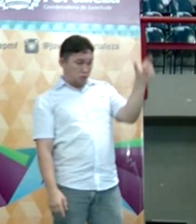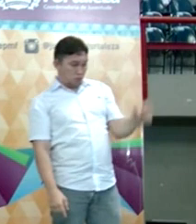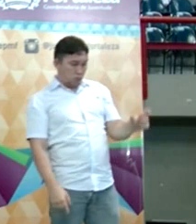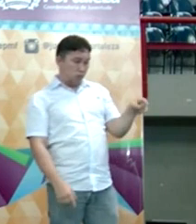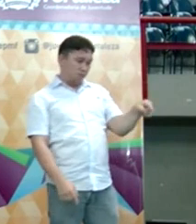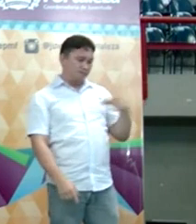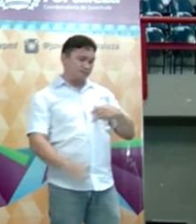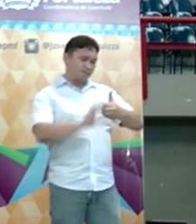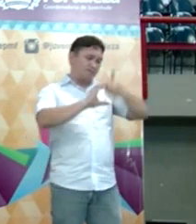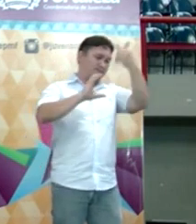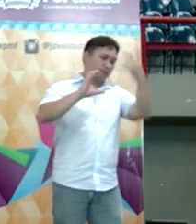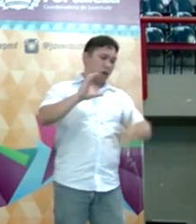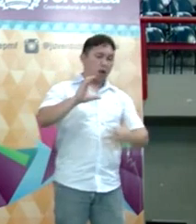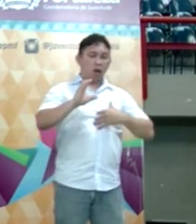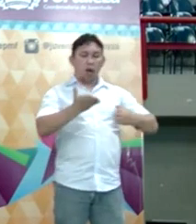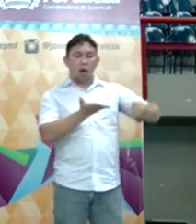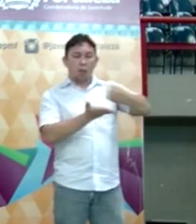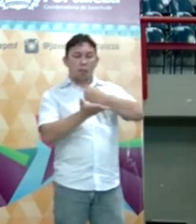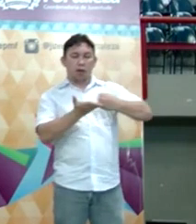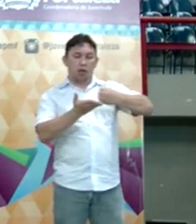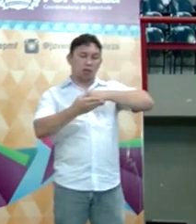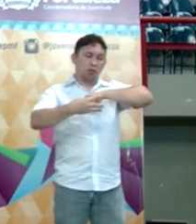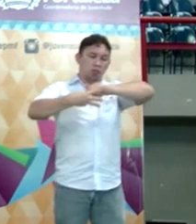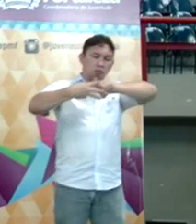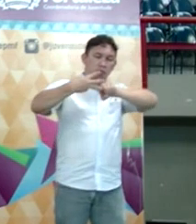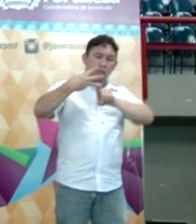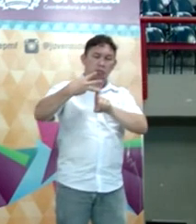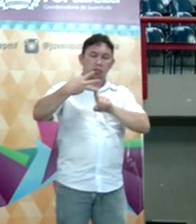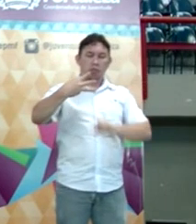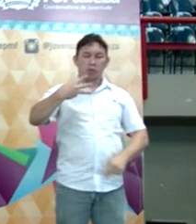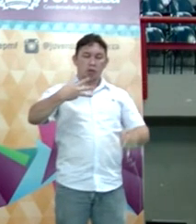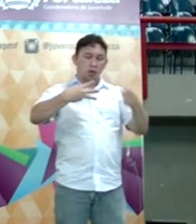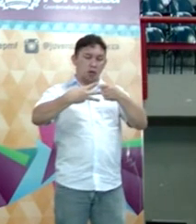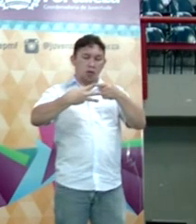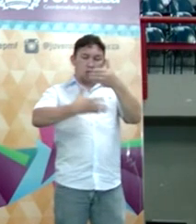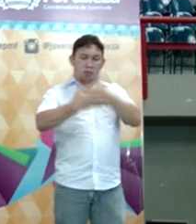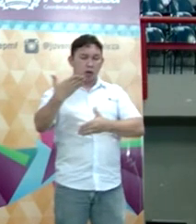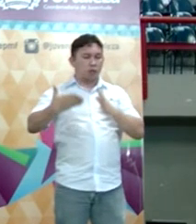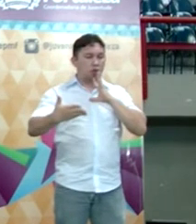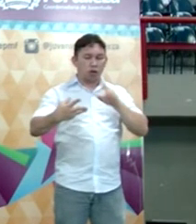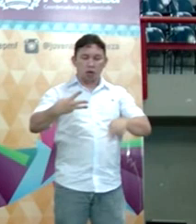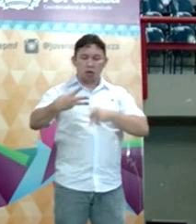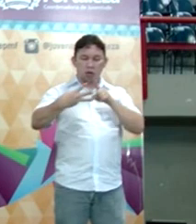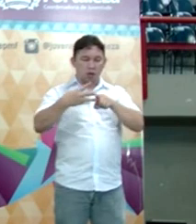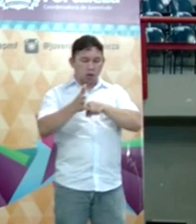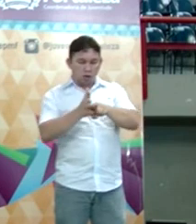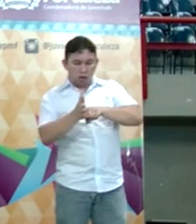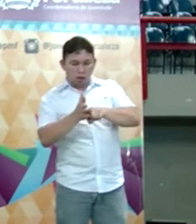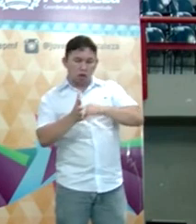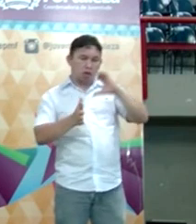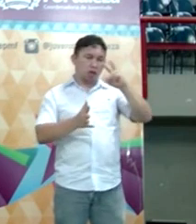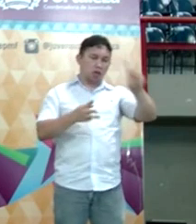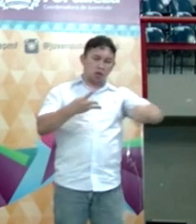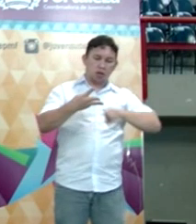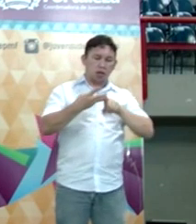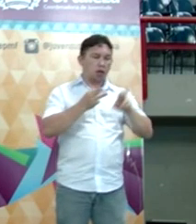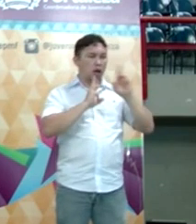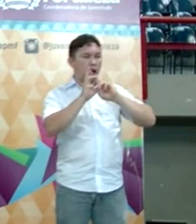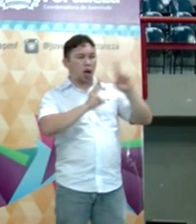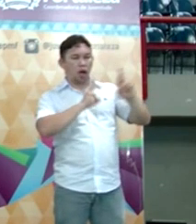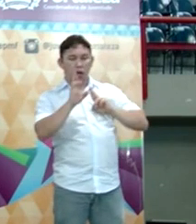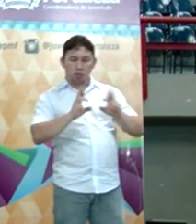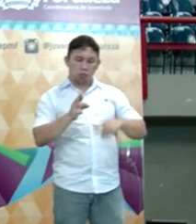de seleção vai se basear em 3 instrumentos: prova de conhecimentos, análise de currículo e